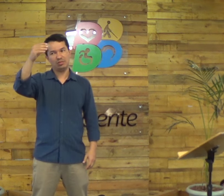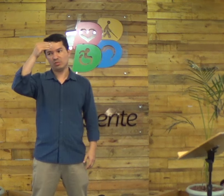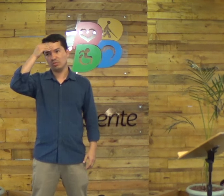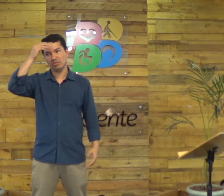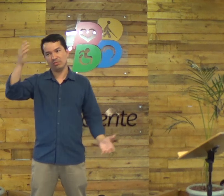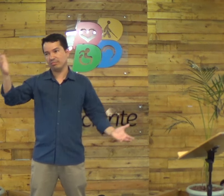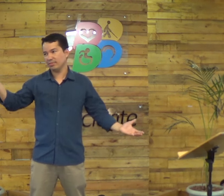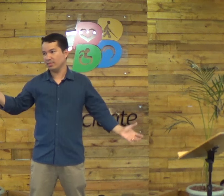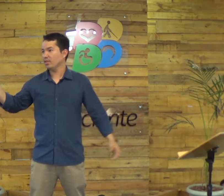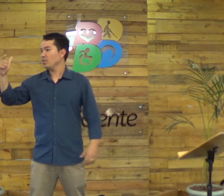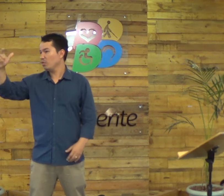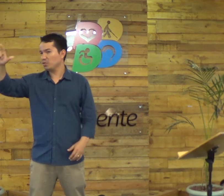enfim, culpa da Mônica também,